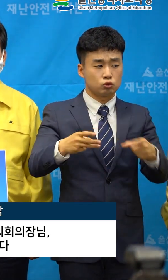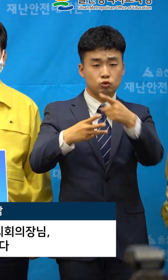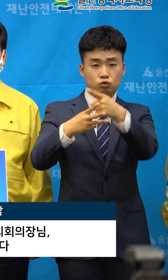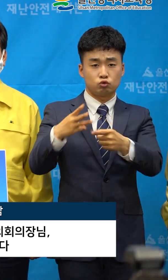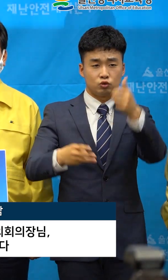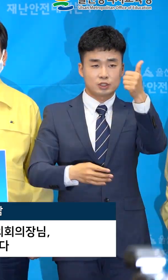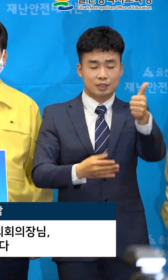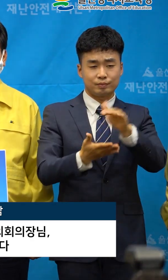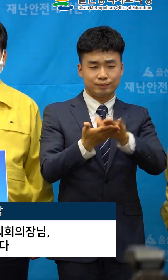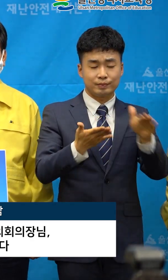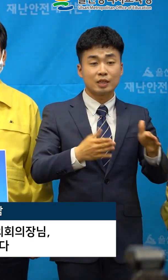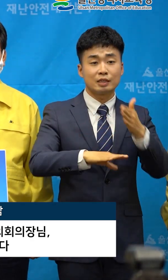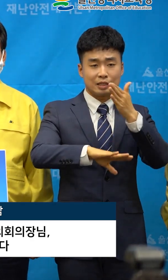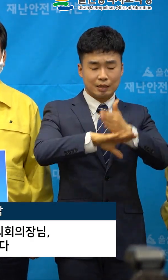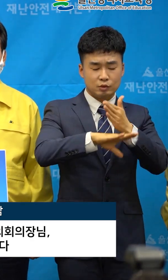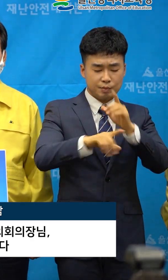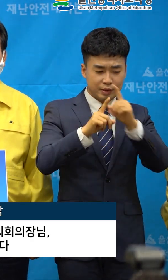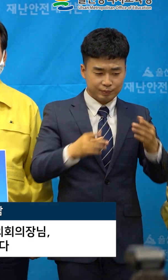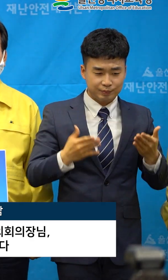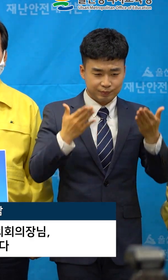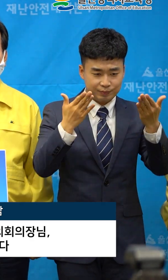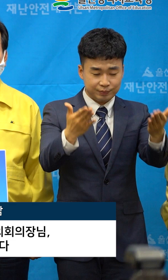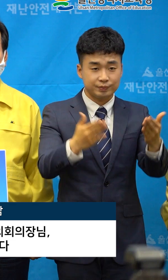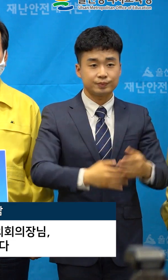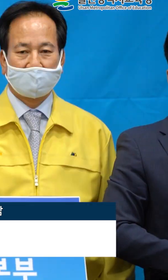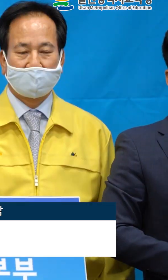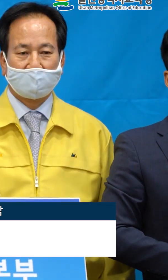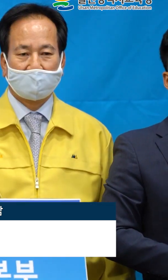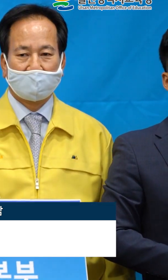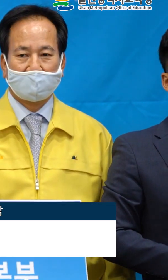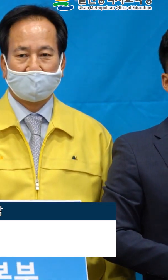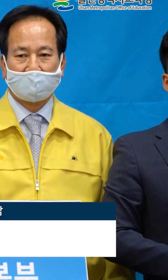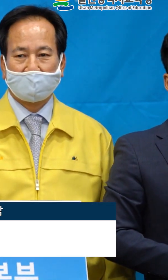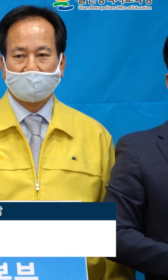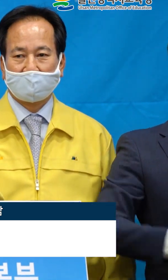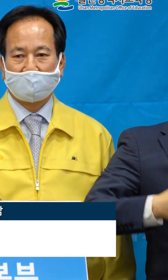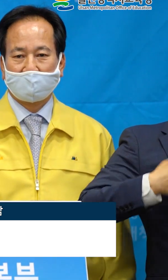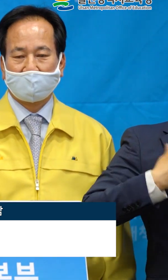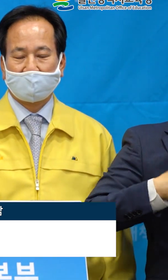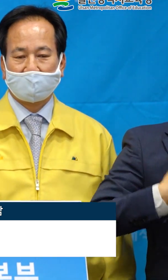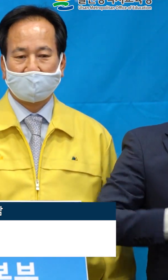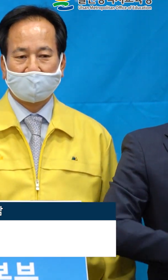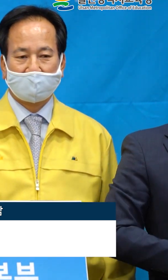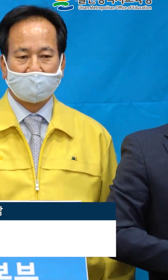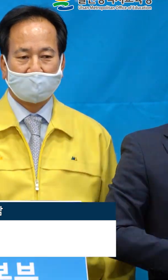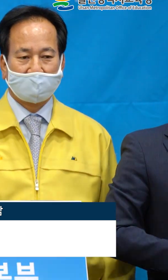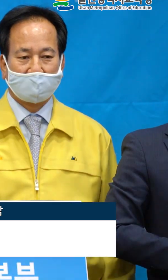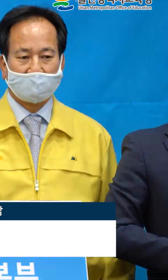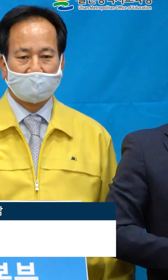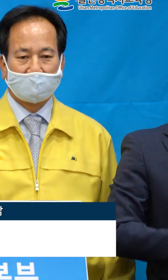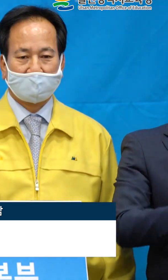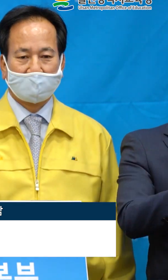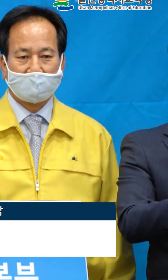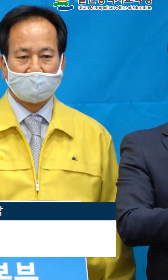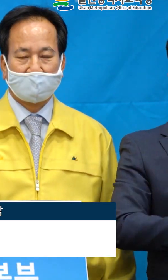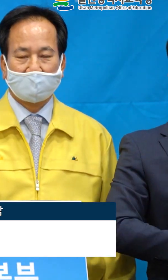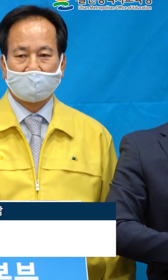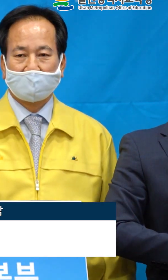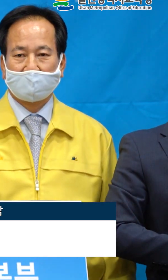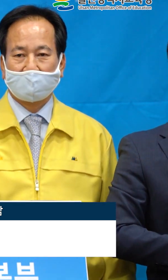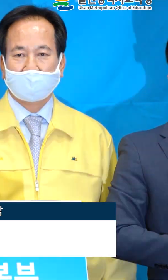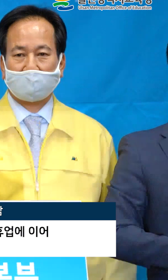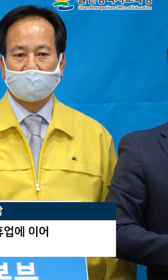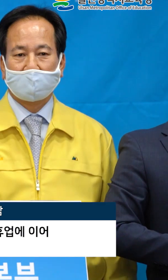단체장님께 진심으로 감사를 드리면서 말씀을 시작하겠습니다. 예, 반갑습니다. 울산광역시 교육감